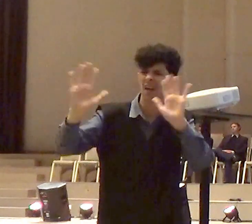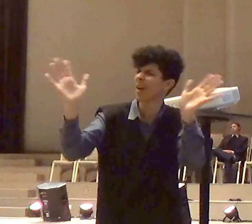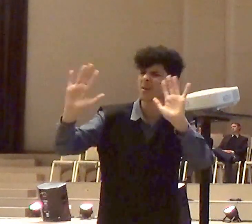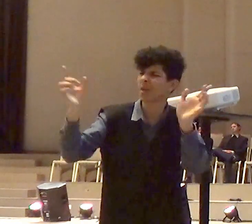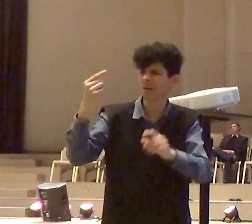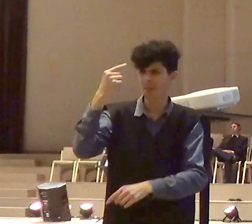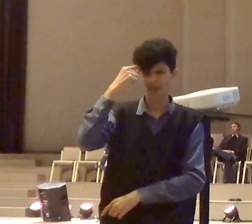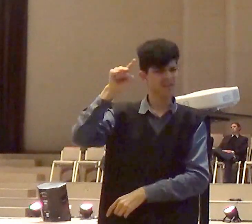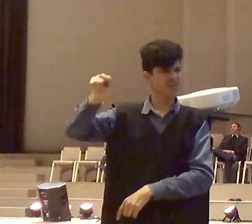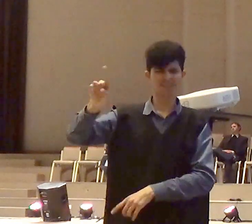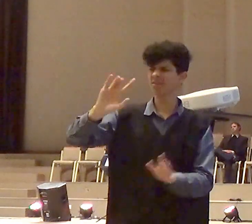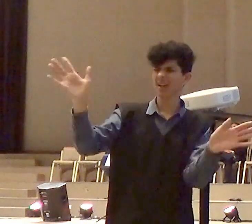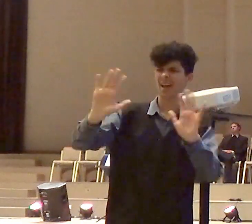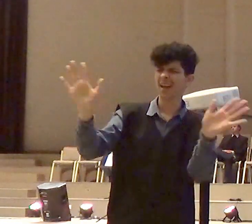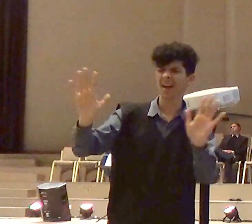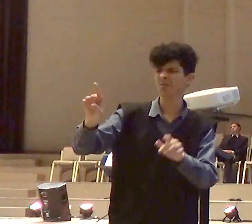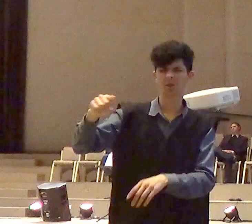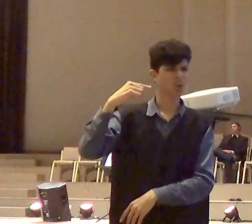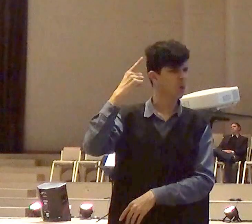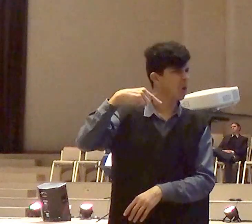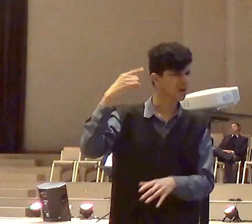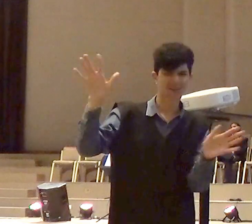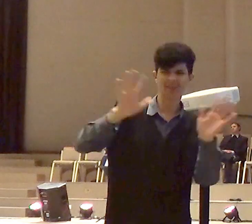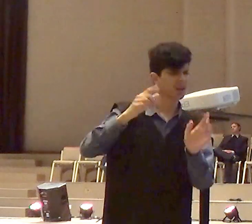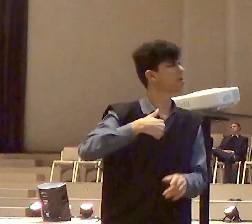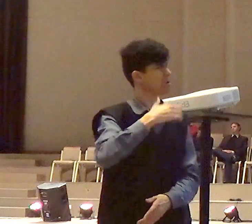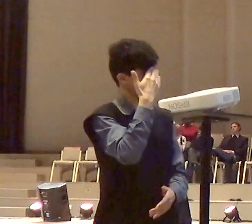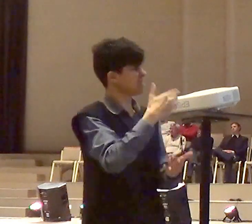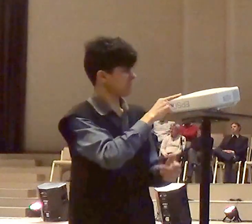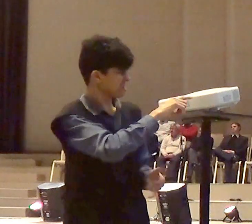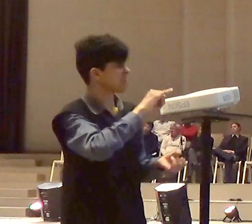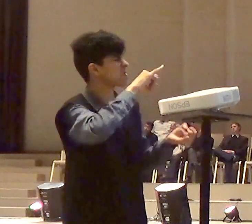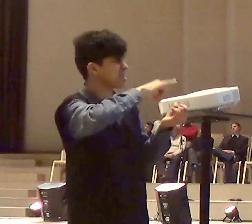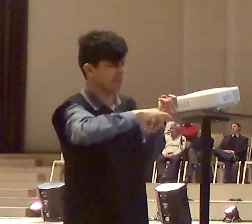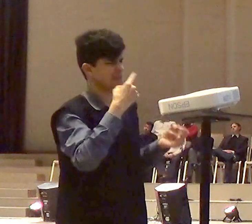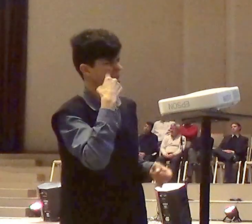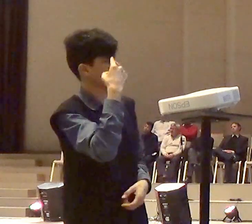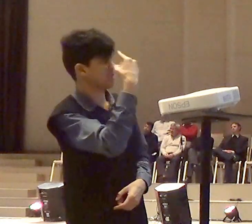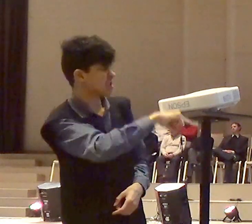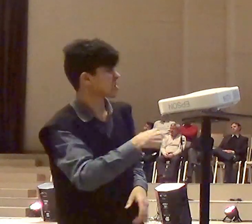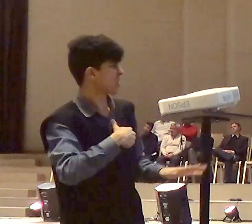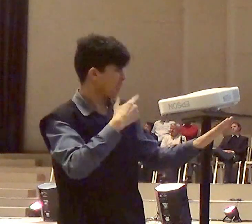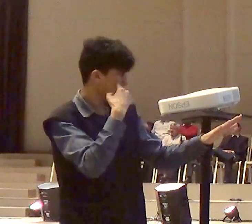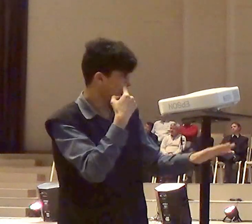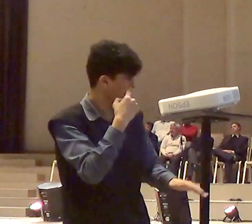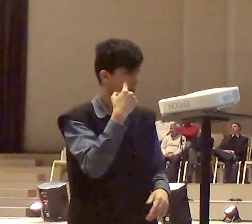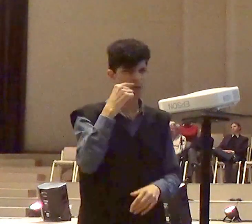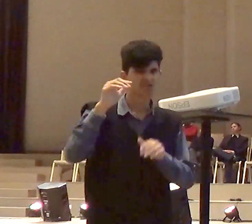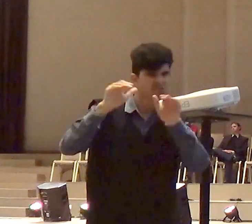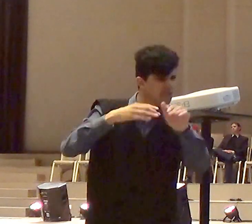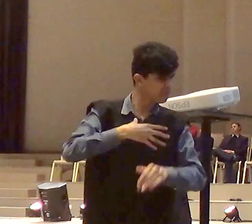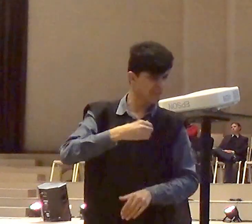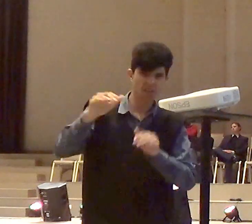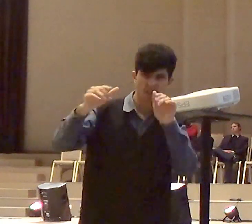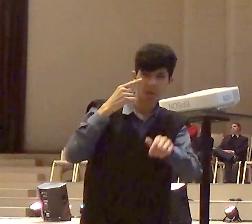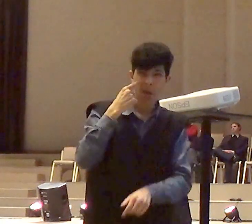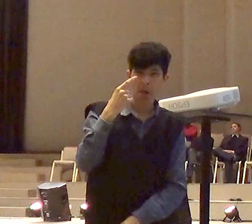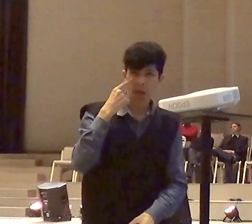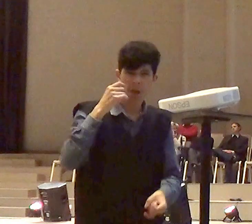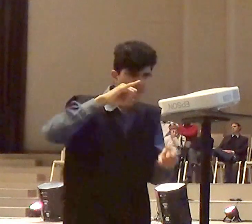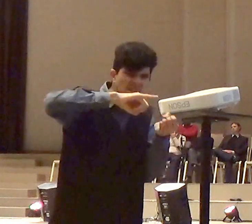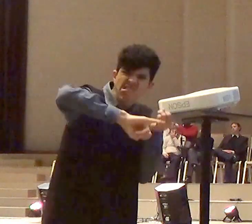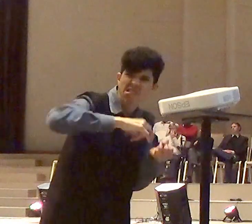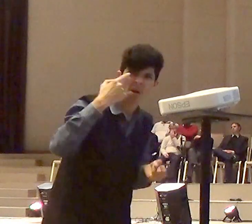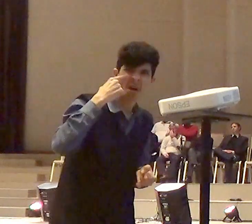e muitas vezes muitas vezes ela reuniu os filhos para mostrar